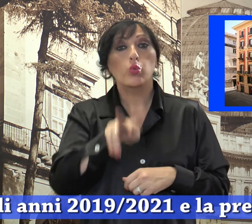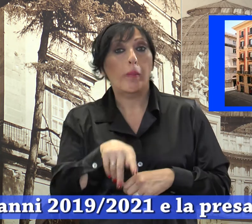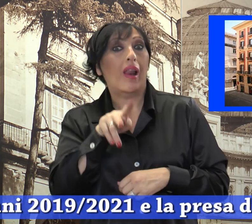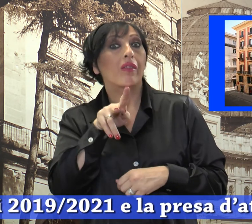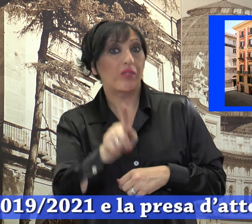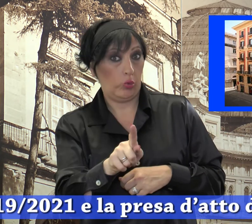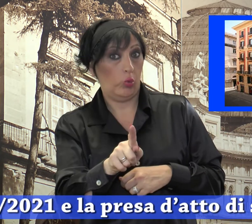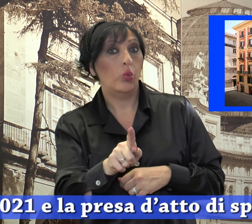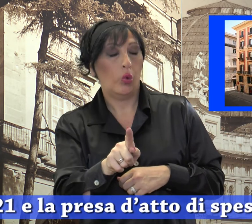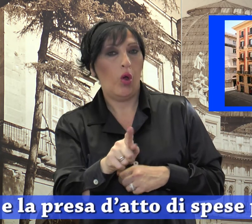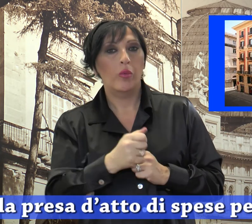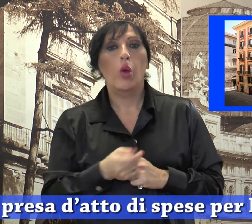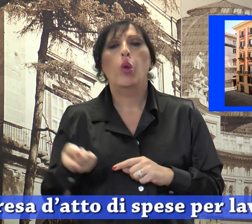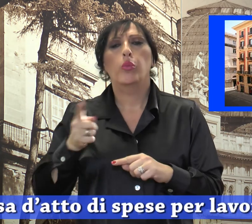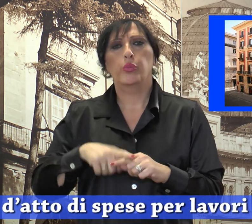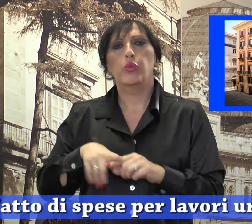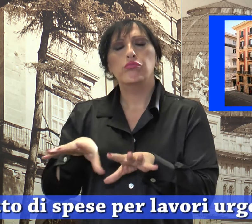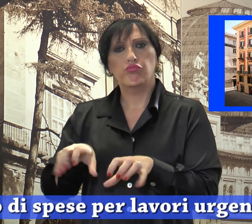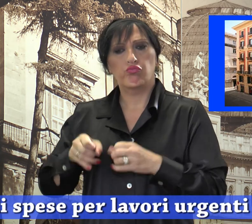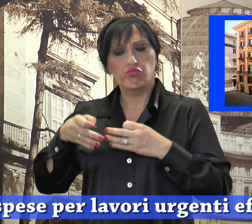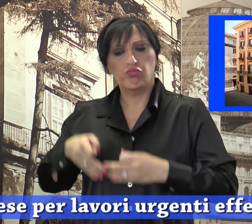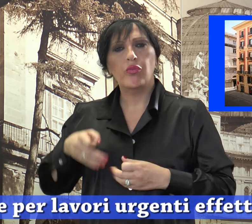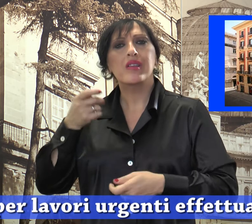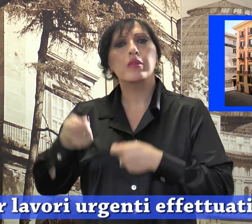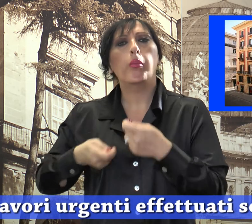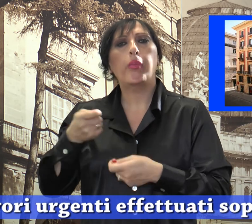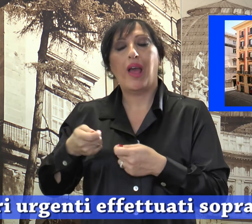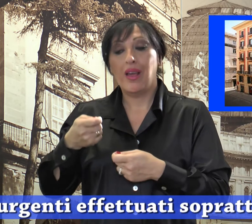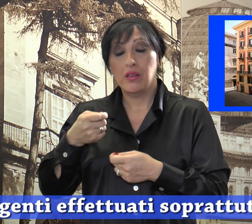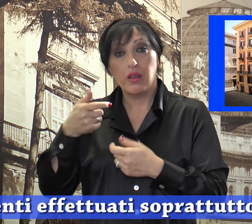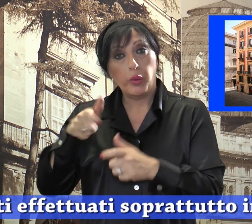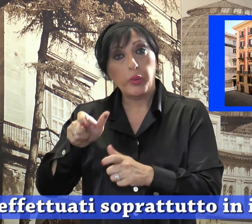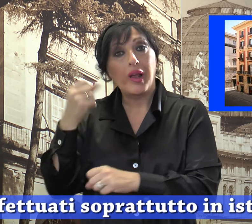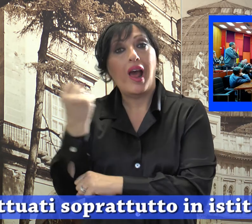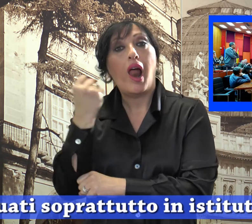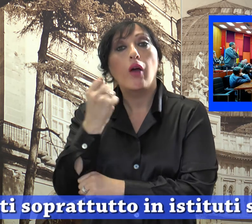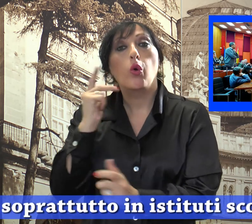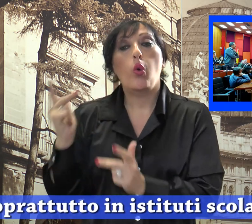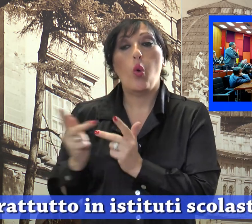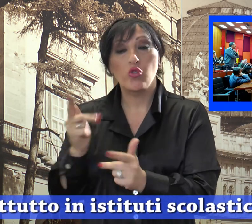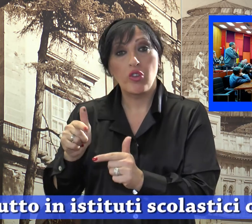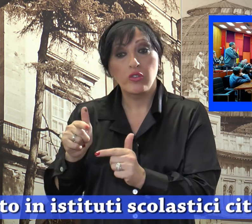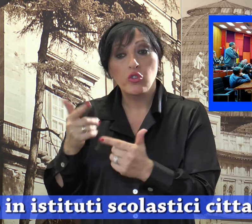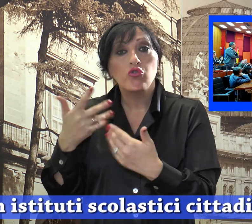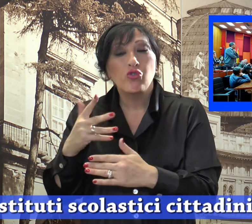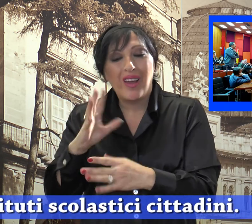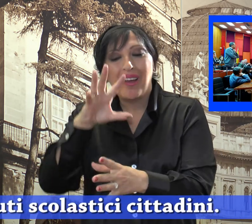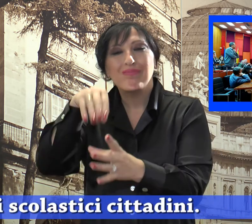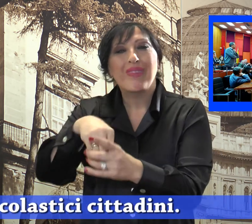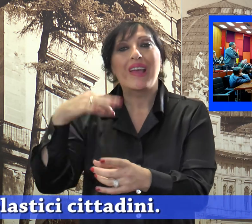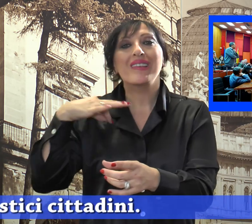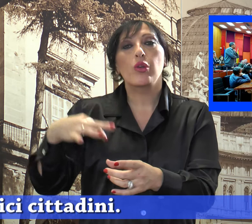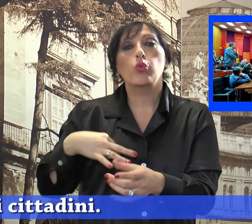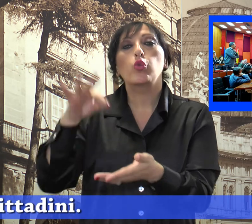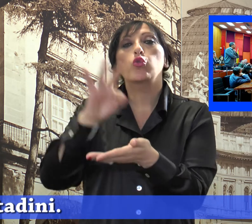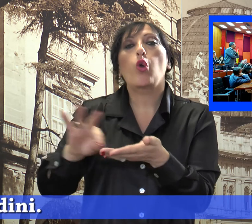2019-2021 e la presa d'atto di spese per lavori urgenti effettuati soprattutto in istituti